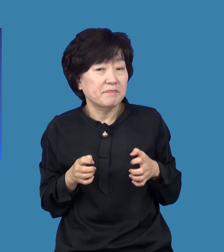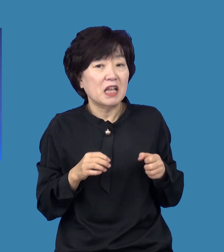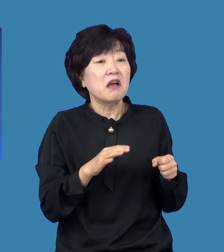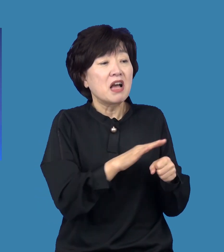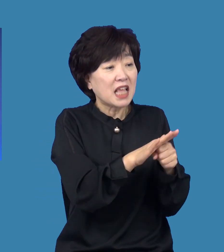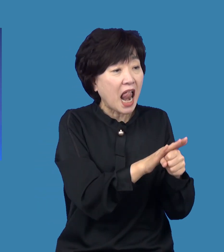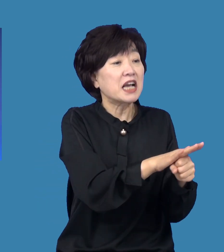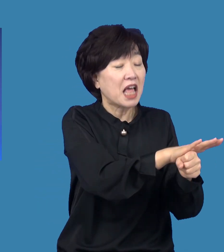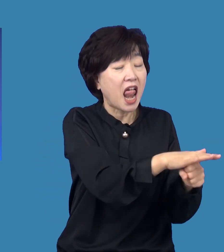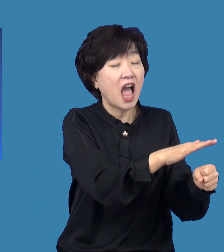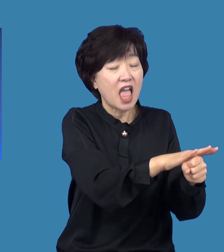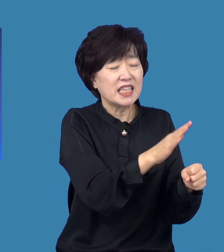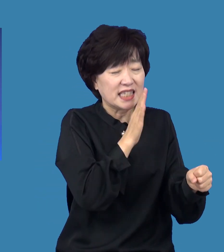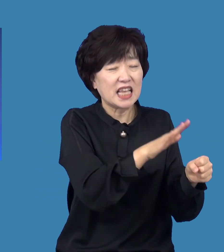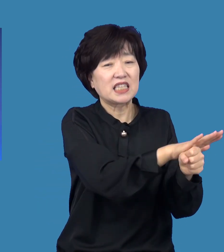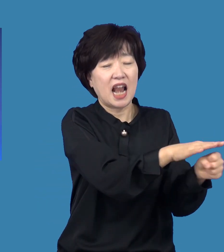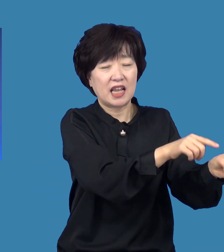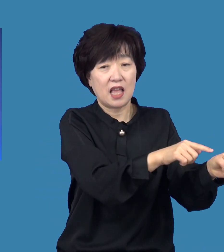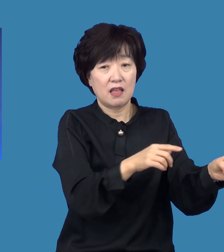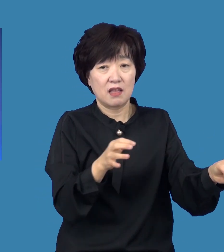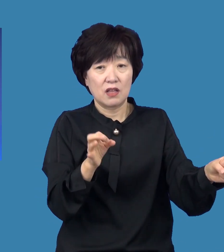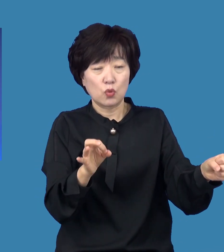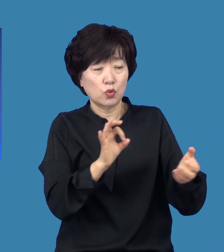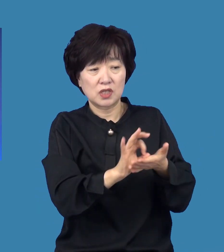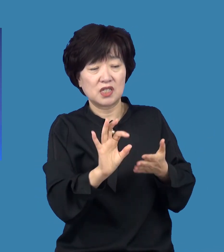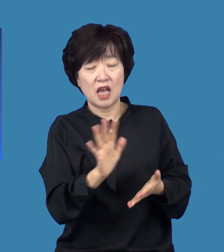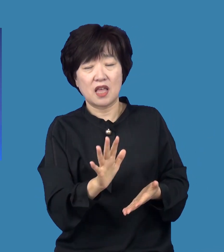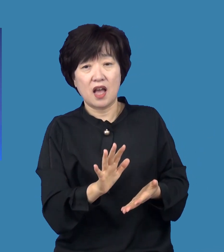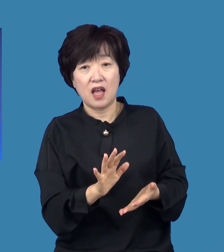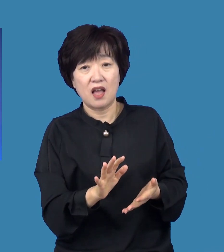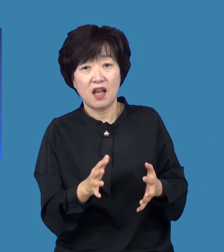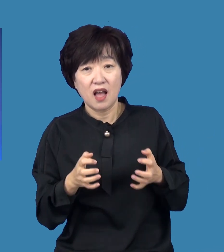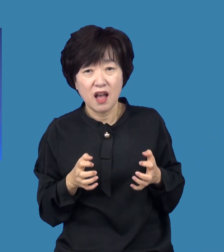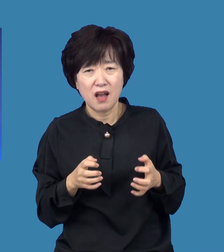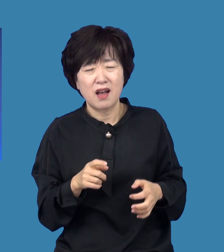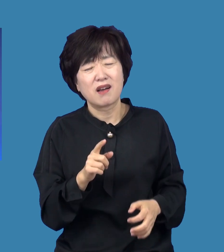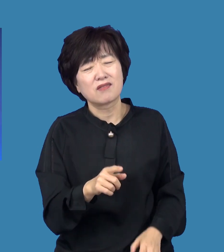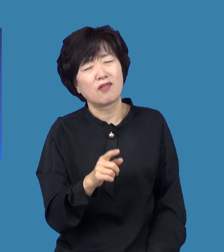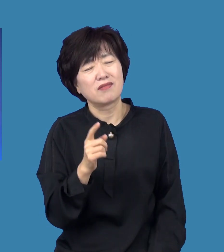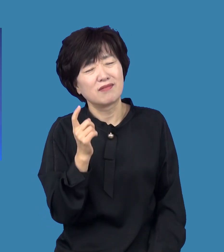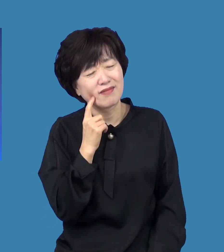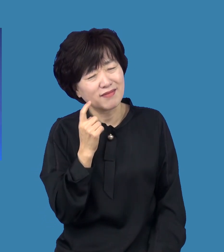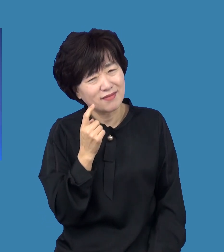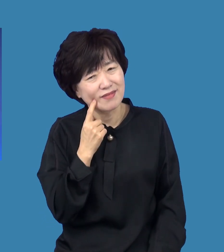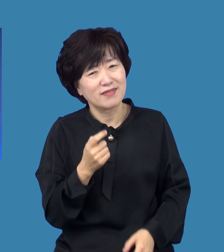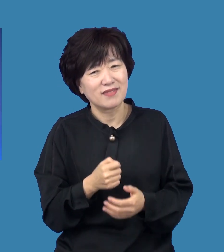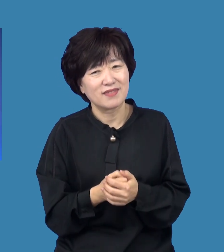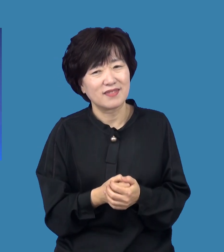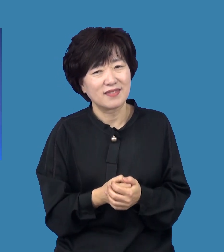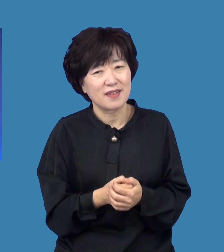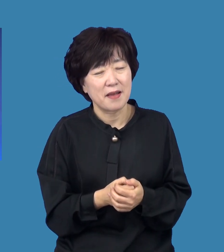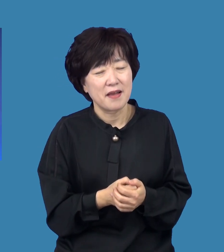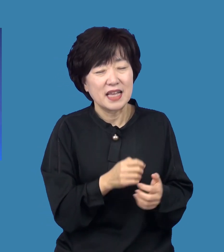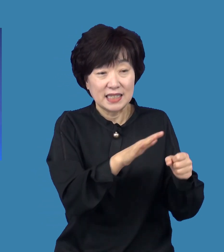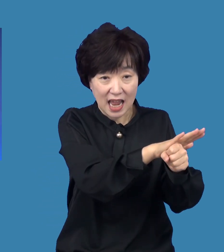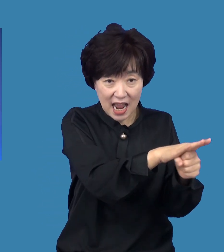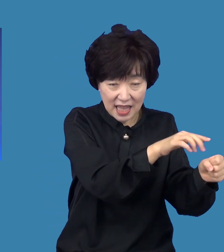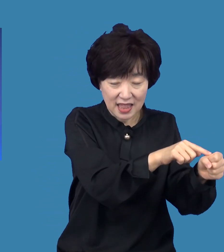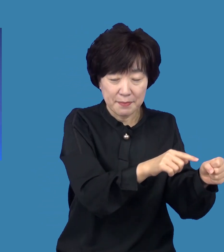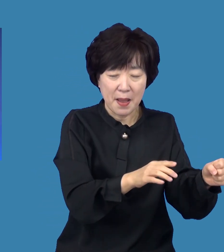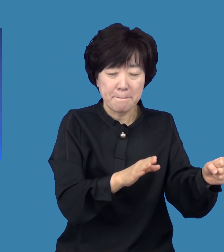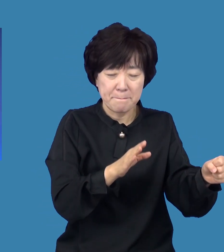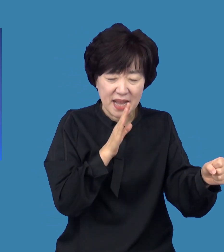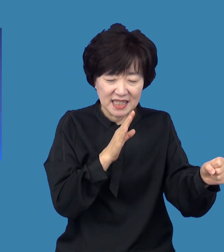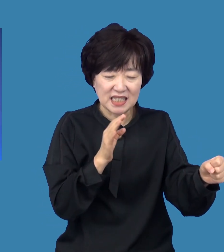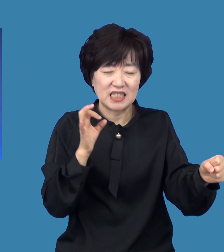내가 진짜로 사랑하는 사람이 있으면 반드시 나의 소유가 따라가게 돼 있어요. 그 얘기는 뭐예요? 사랑한다는 거에 대한